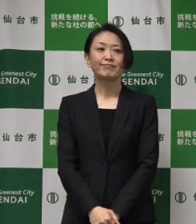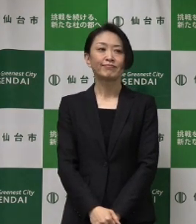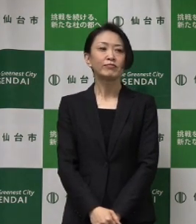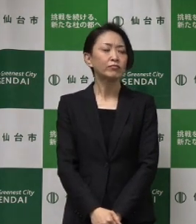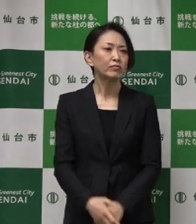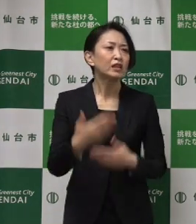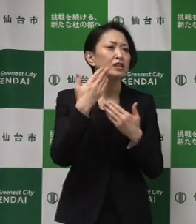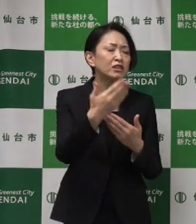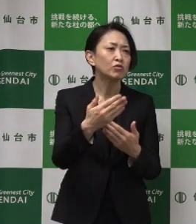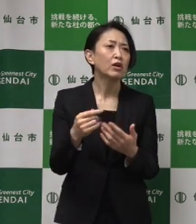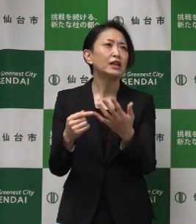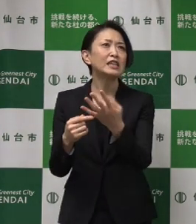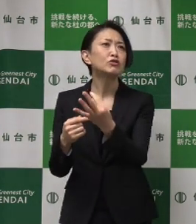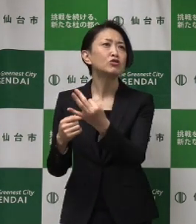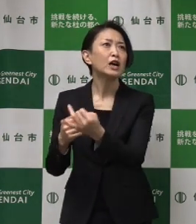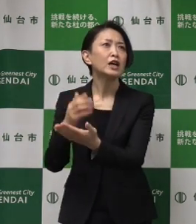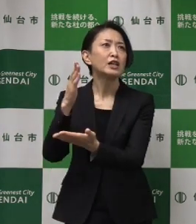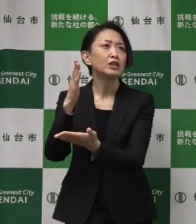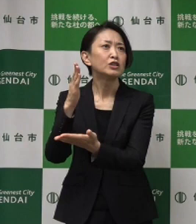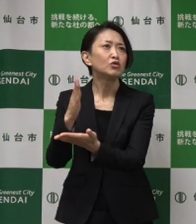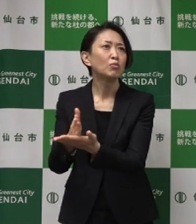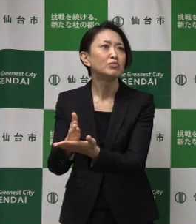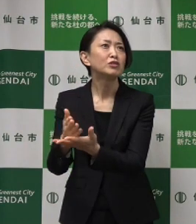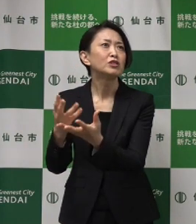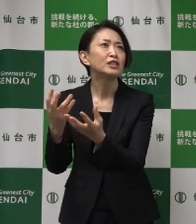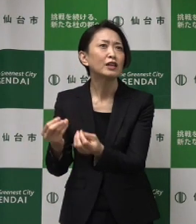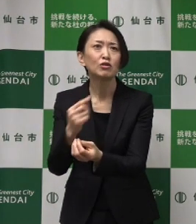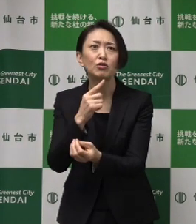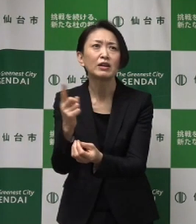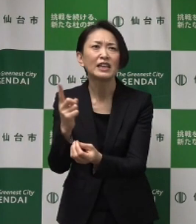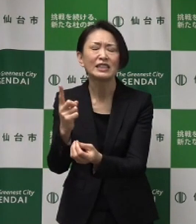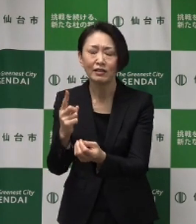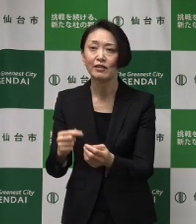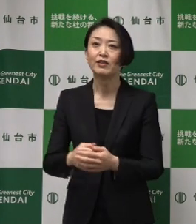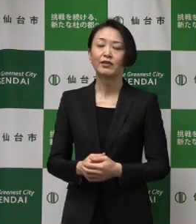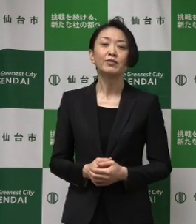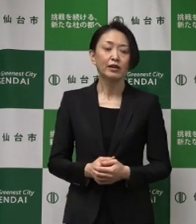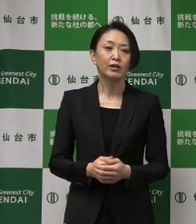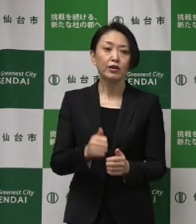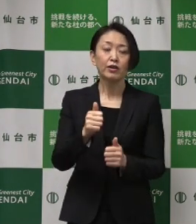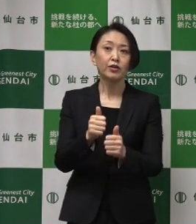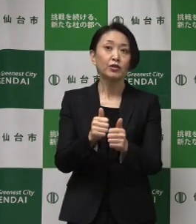いくつかはストップかけたのかよくわから ない、ごめんなさい、詳しくは 今日によってはっていう、 そうですね、そうですね、